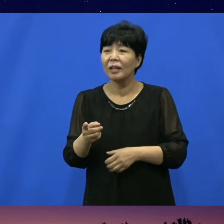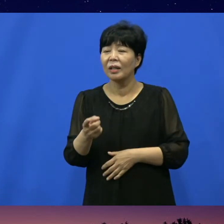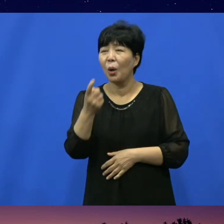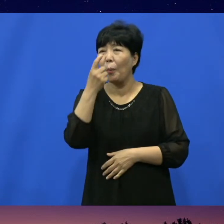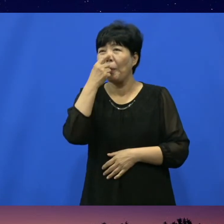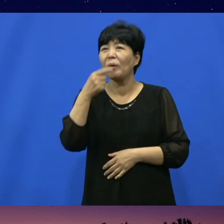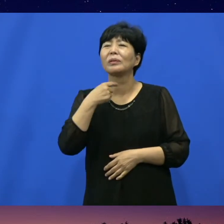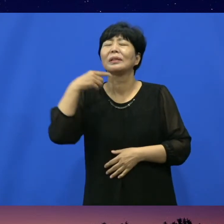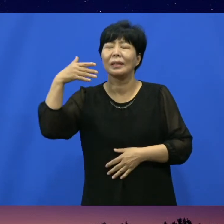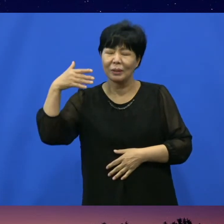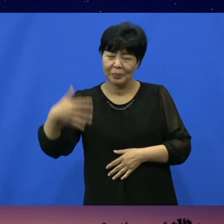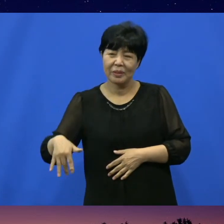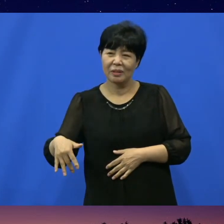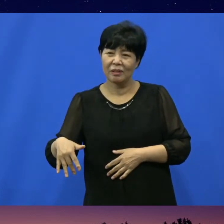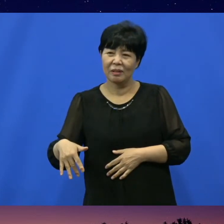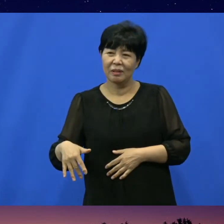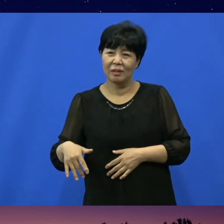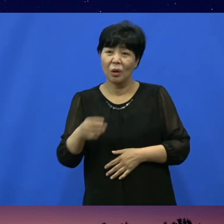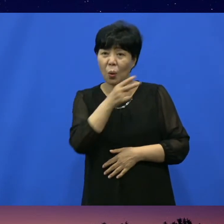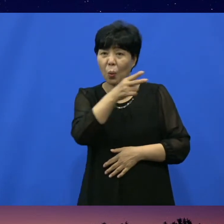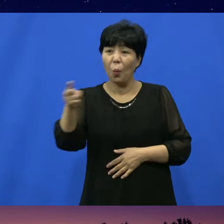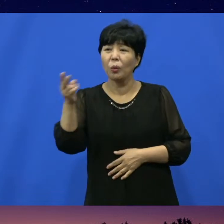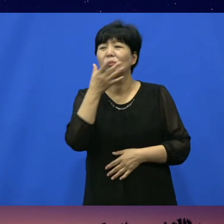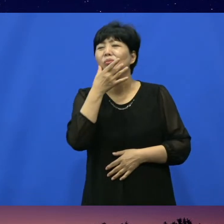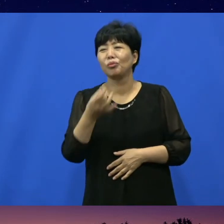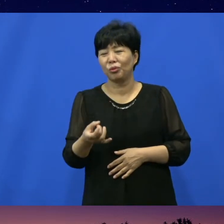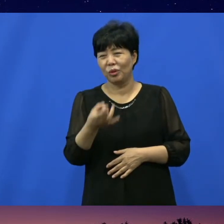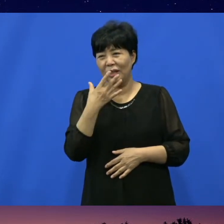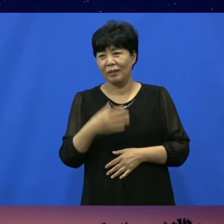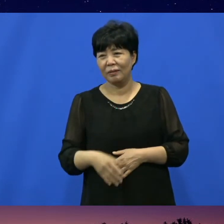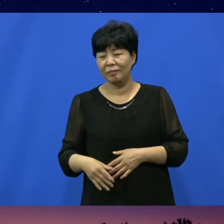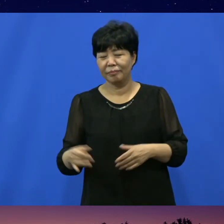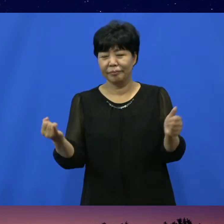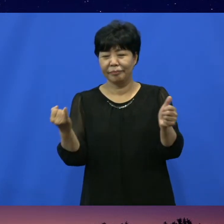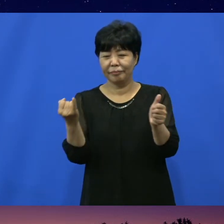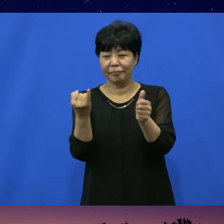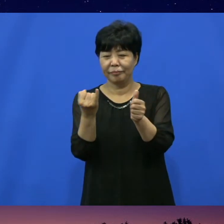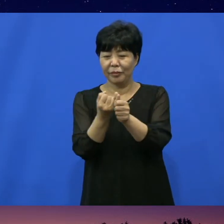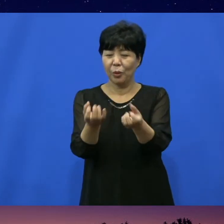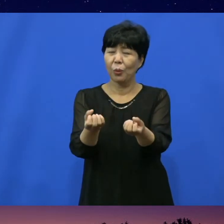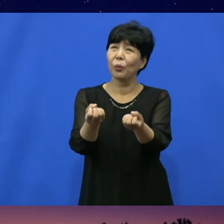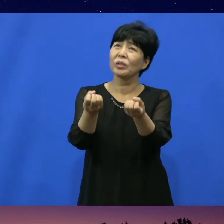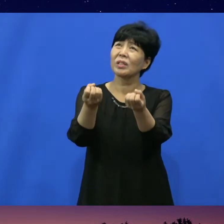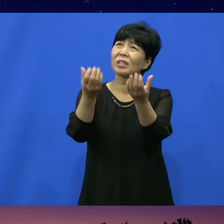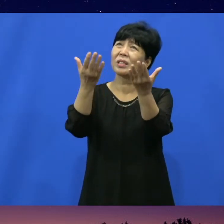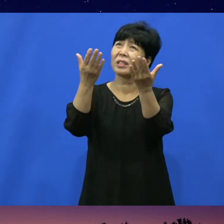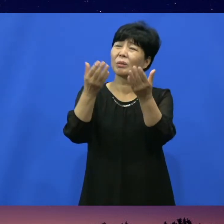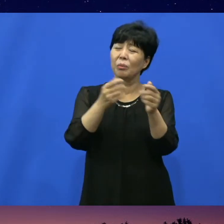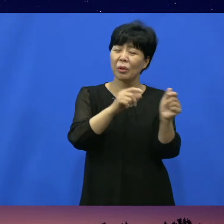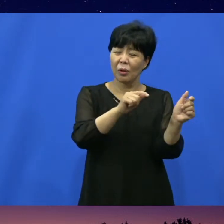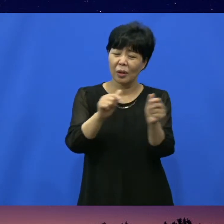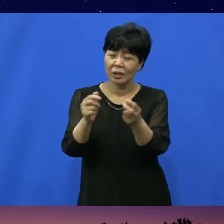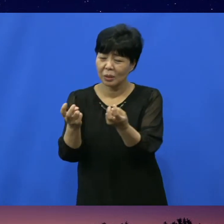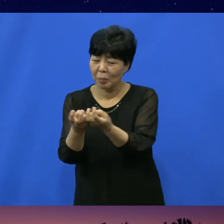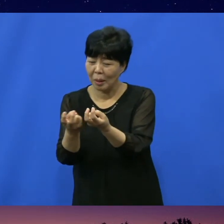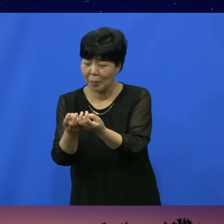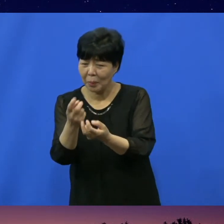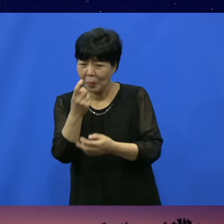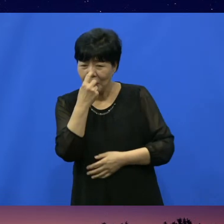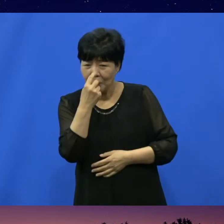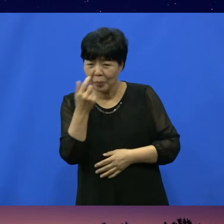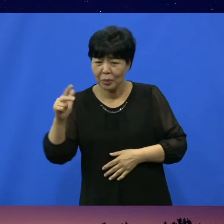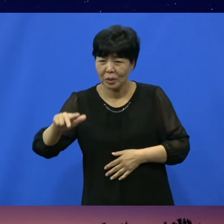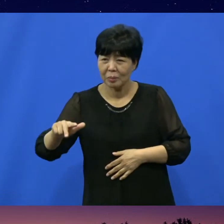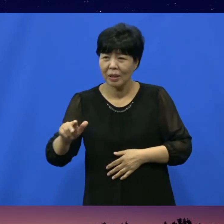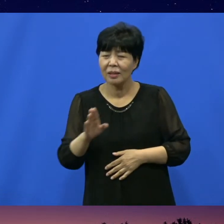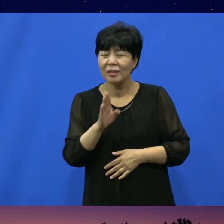결혼식을 할 때도 결혼식을 하고 같이 살아가는 삶의 여러 가지 방식들은 배울지 모르지만 사랑의 기술을 배운 적은